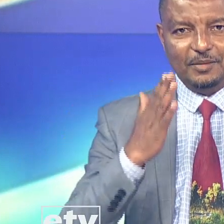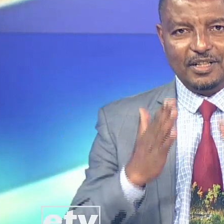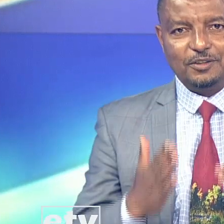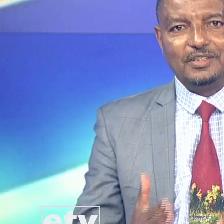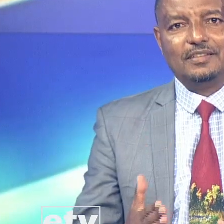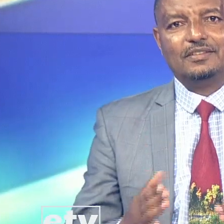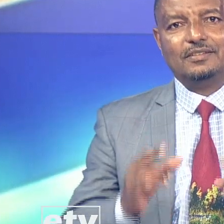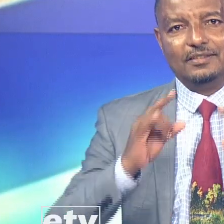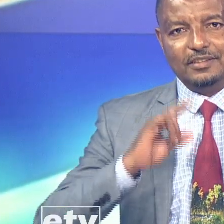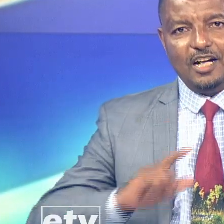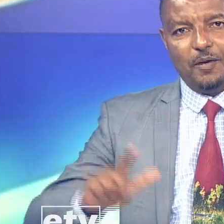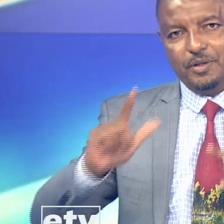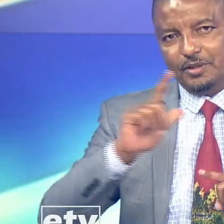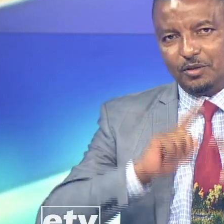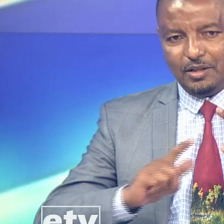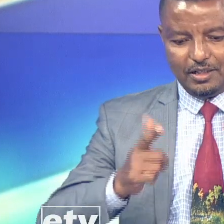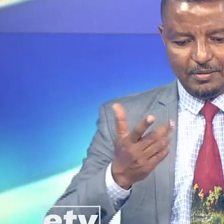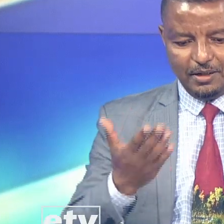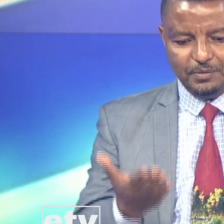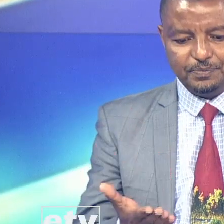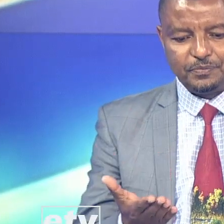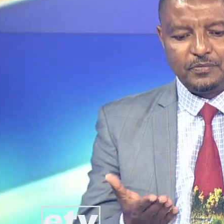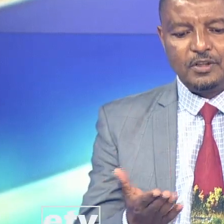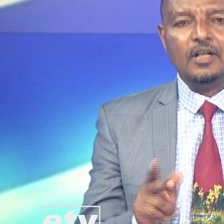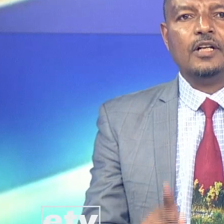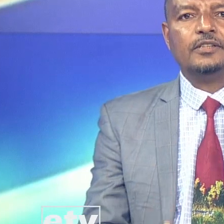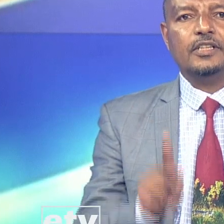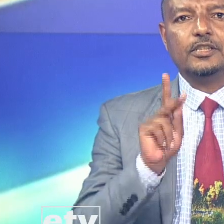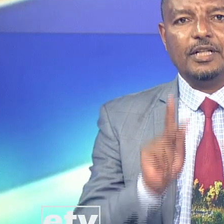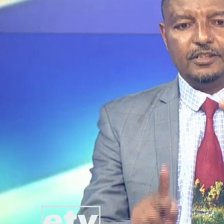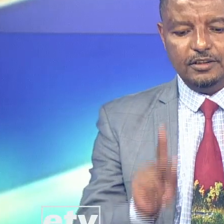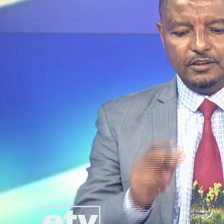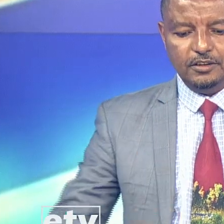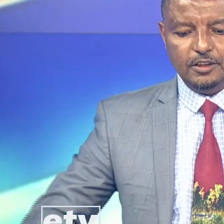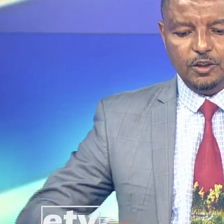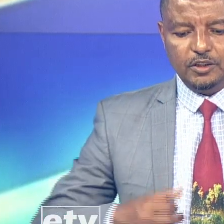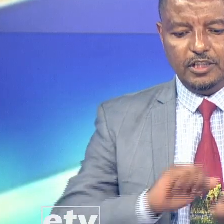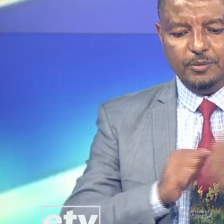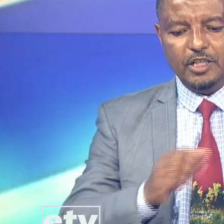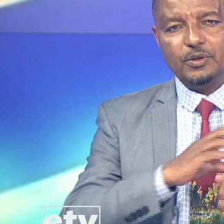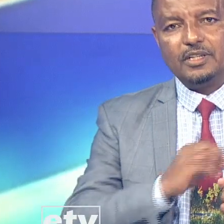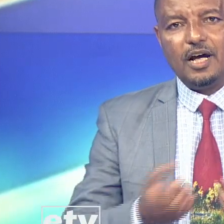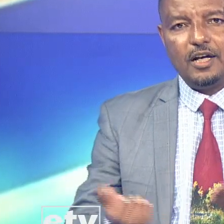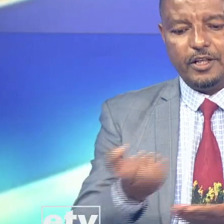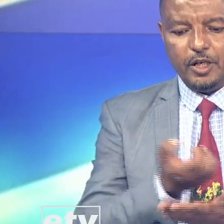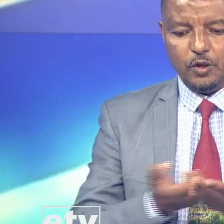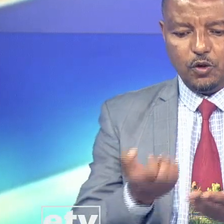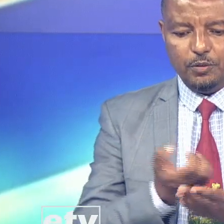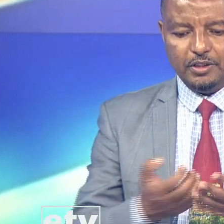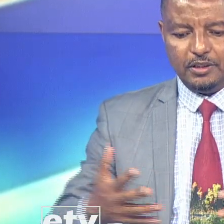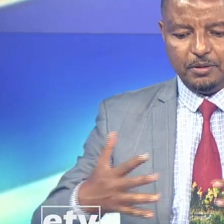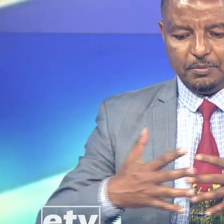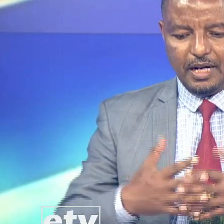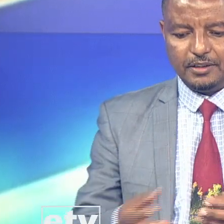ተናስተልን ተመርካቾቻችን ዜና በምልክት ቋንቋ ቀርባለሁ። የህዝባችንን ህይወት ለመለወጥና